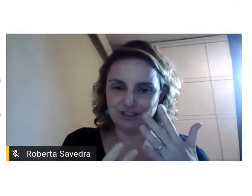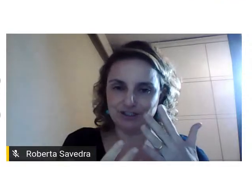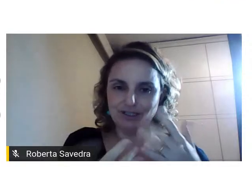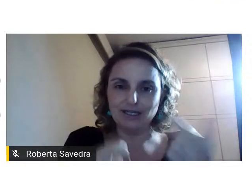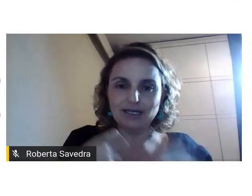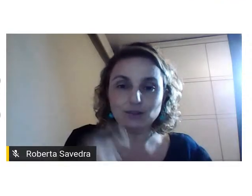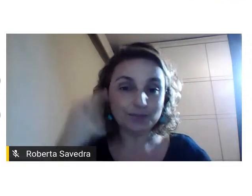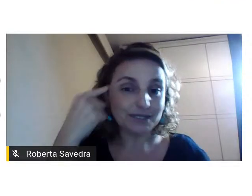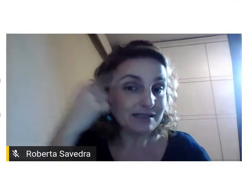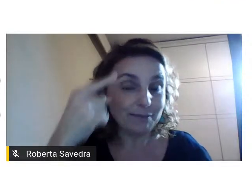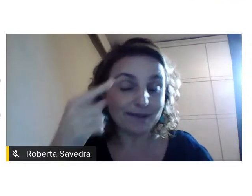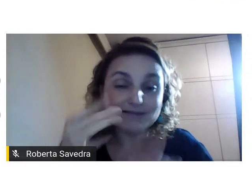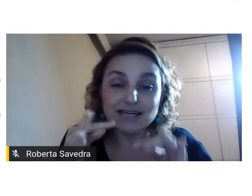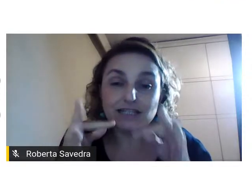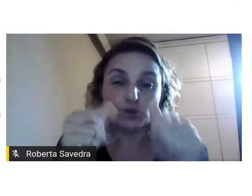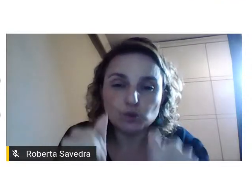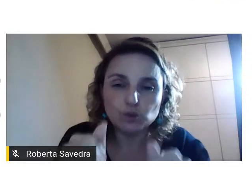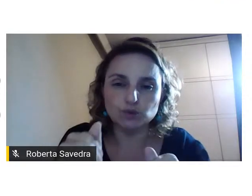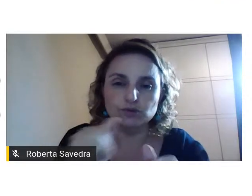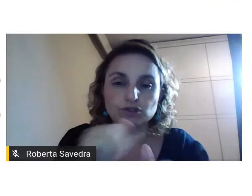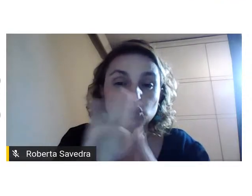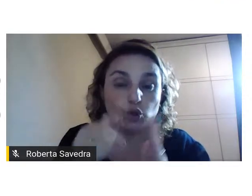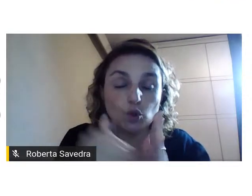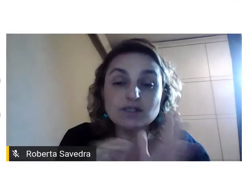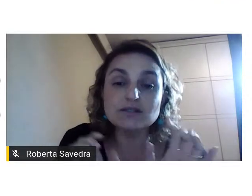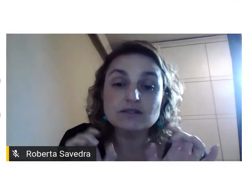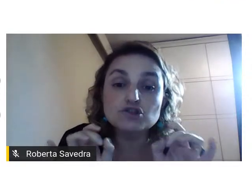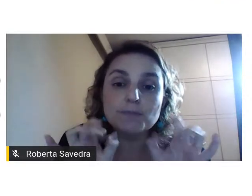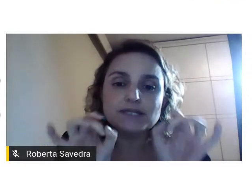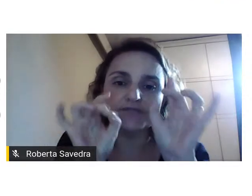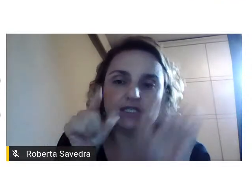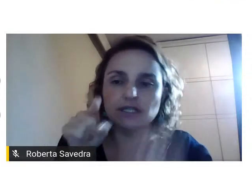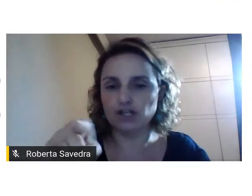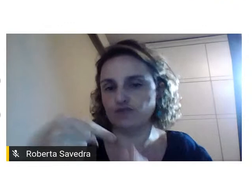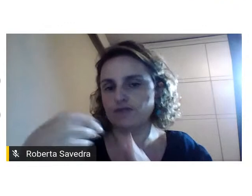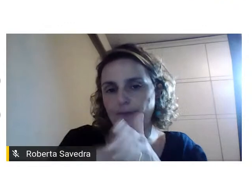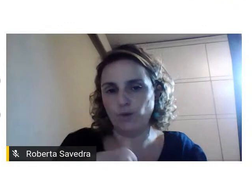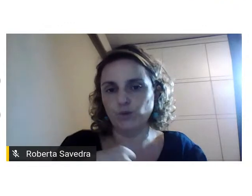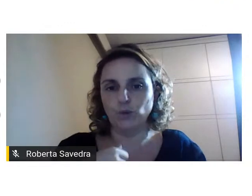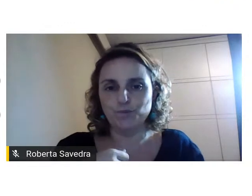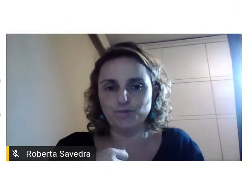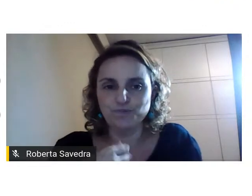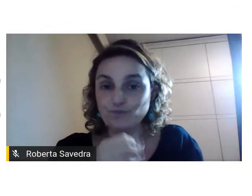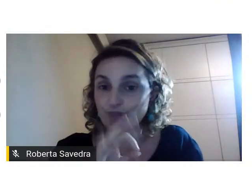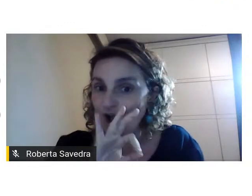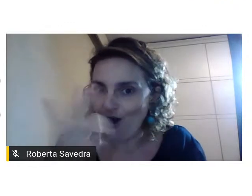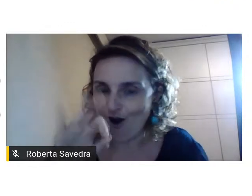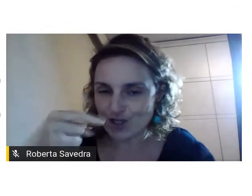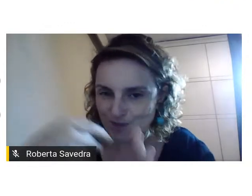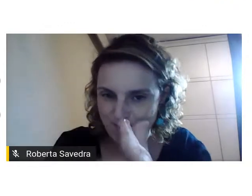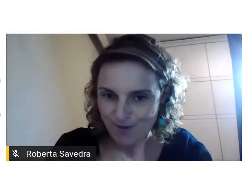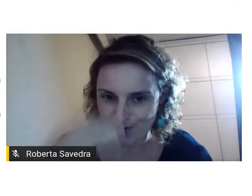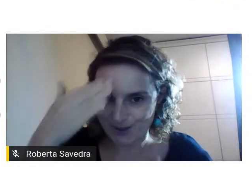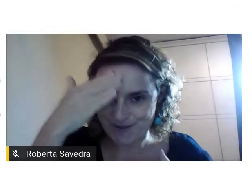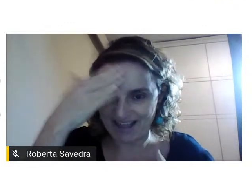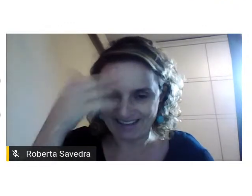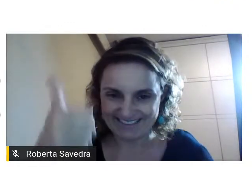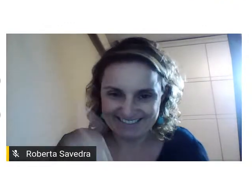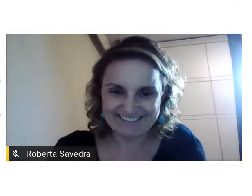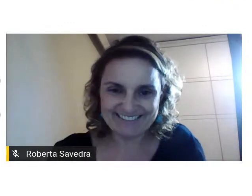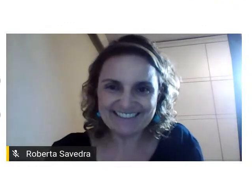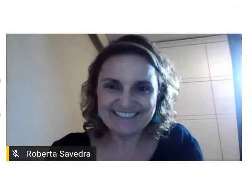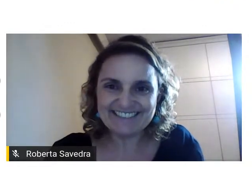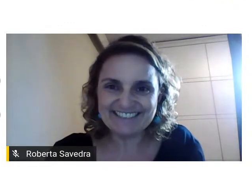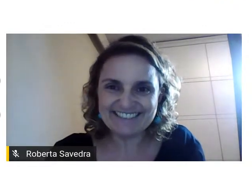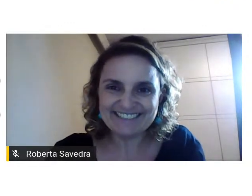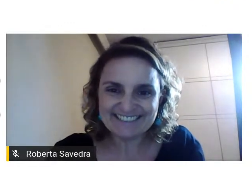tanto a língua de sinais por meio da da nossa língua Olha gente é por mês a linha compreende